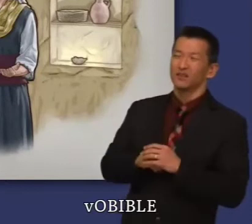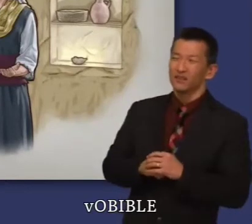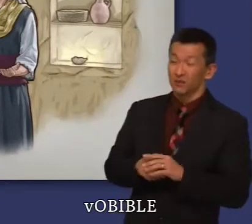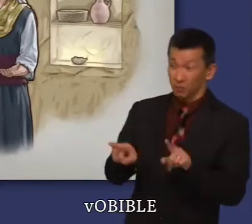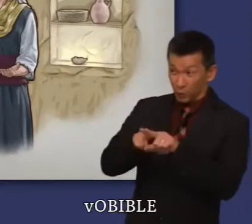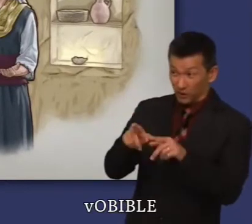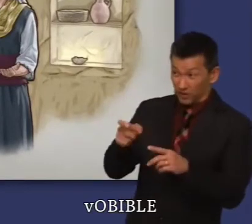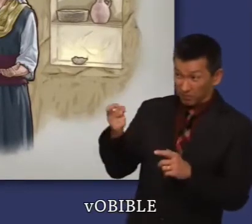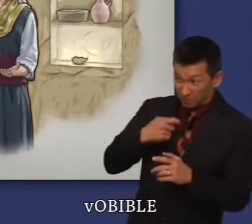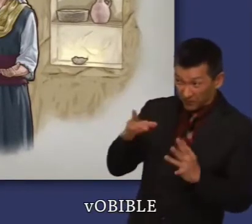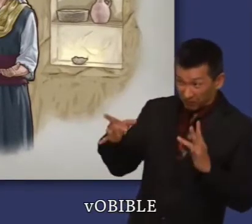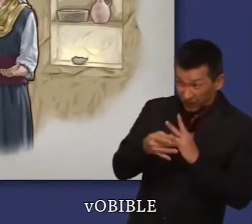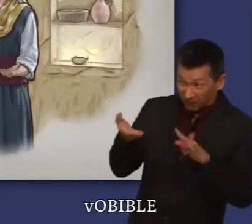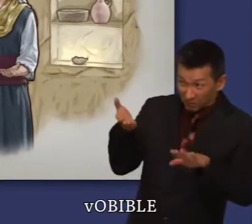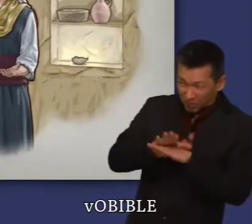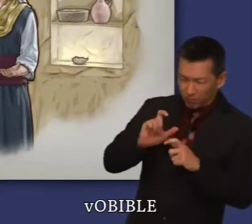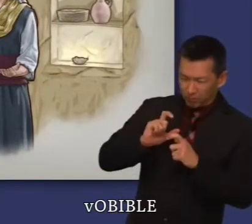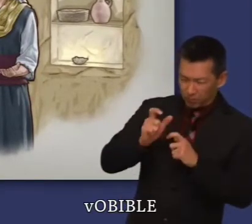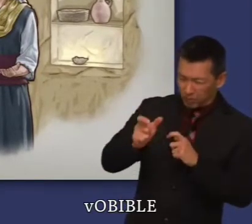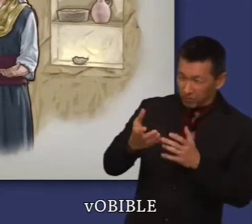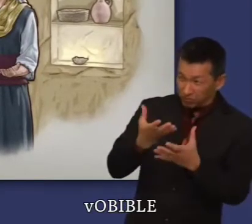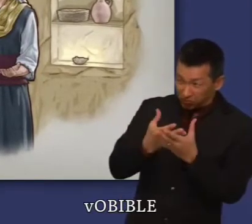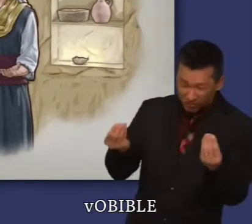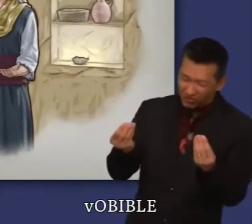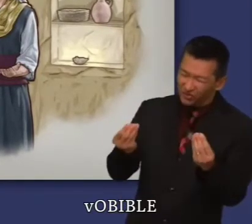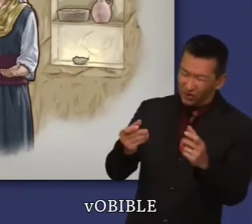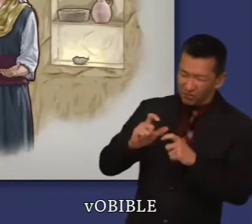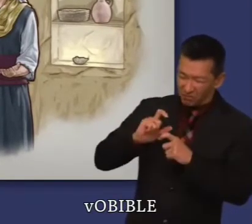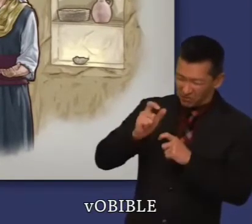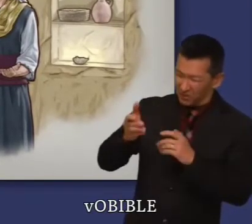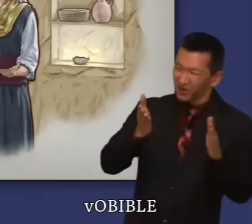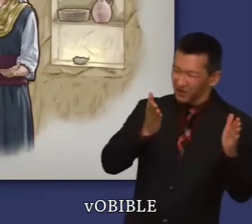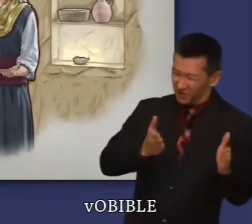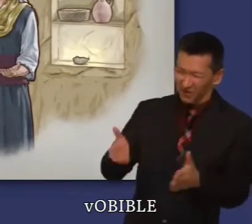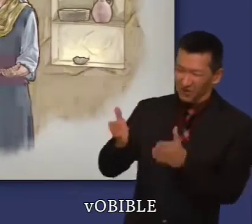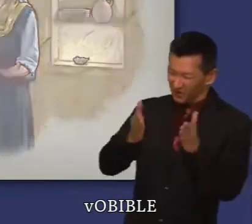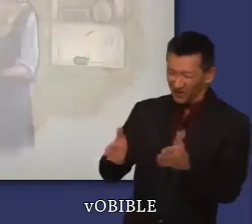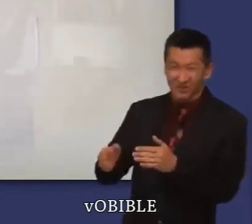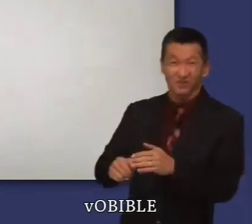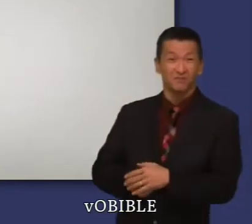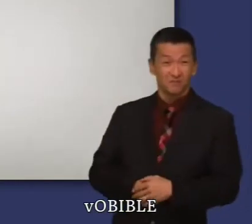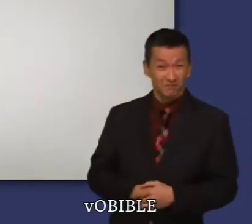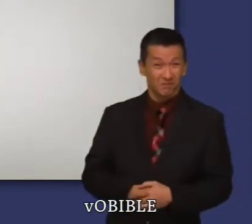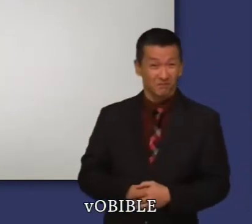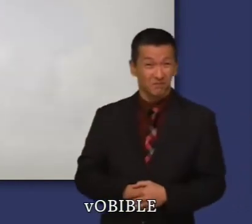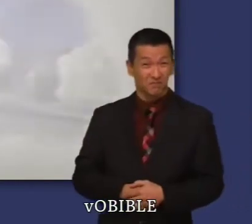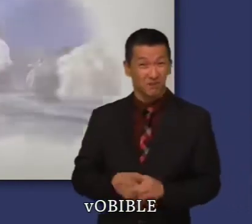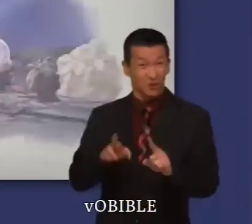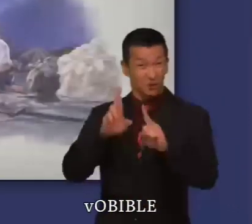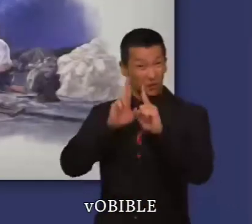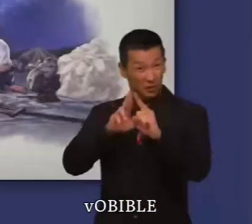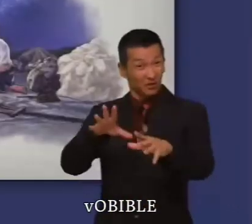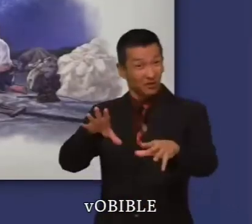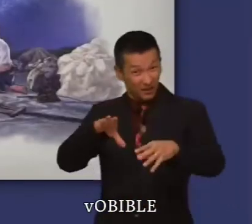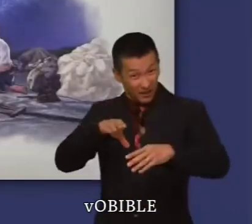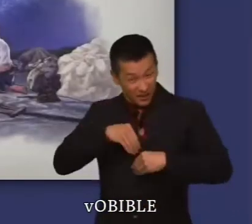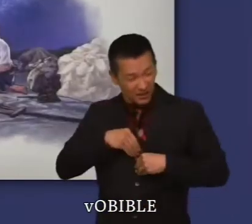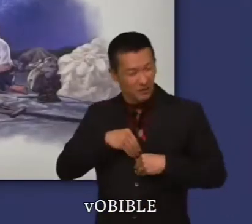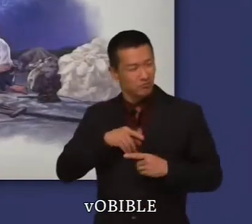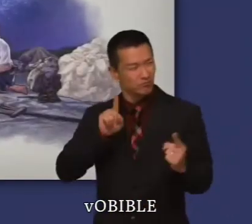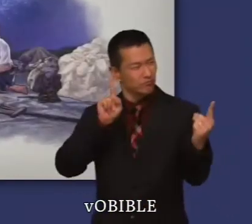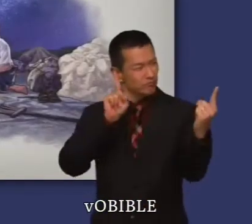Plus tard, quand Ruth raconte à Noémie qu'elle a glané dans les champs d'un homme qui s'appelle Boaz, Noémie lui dit « Cet homme est de